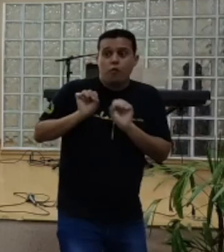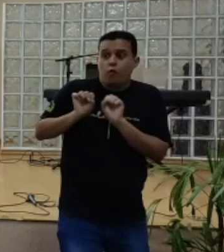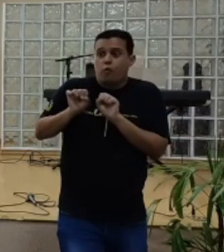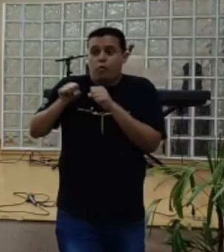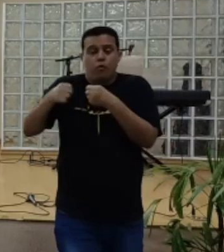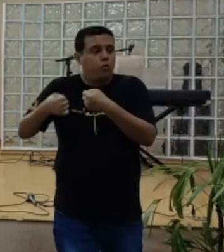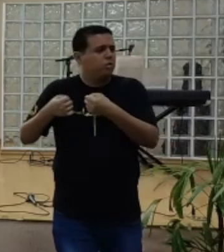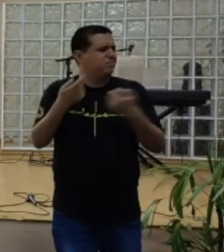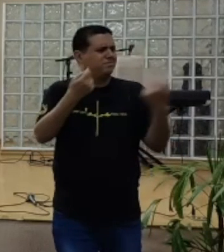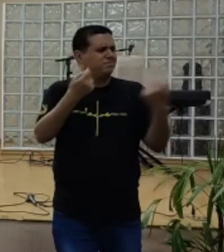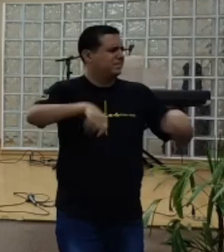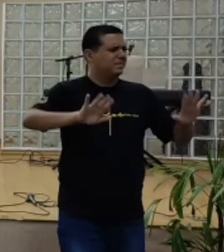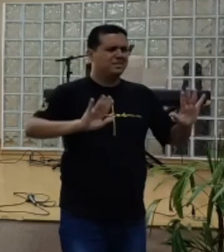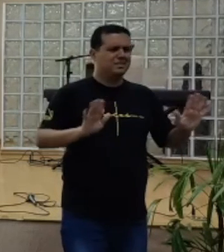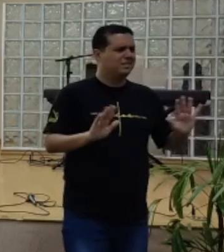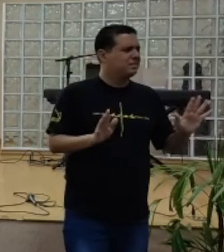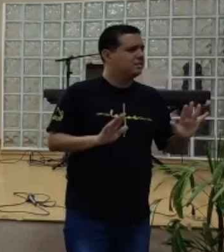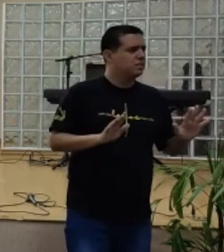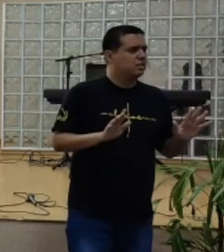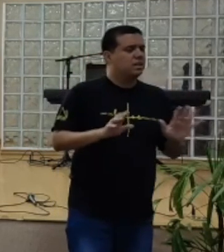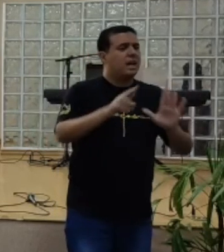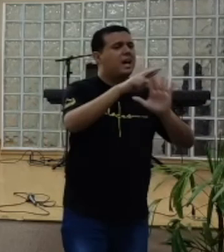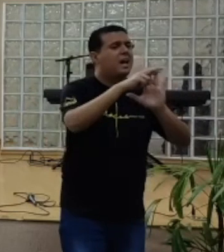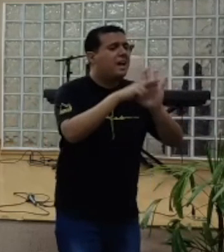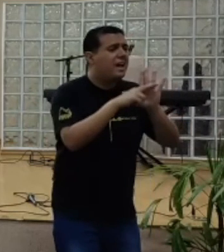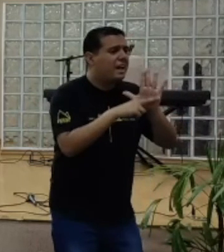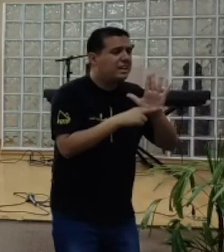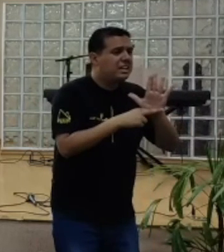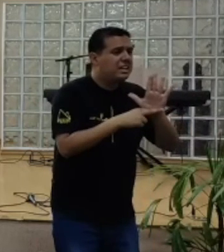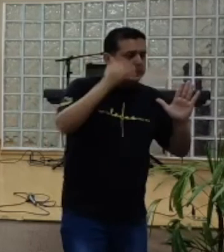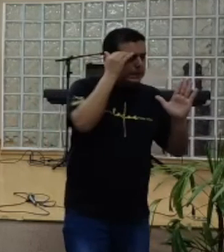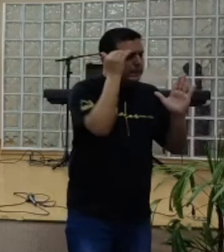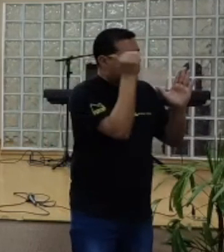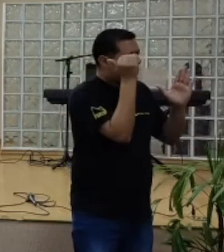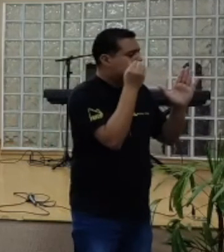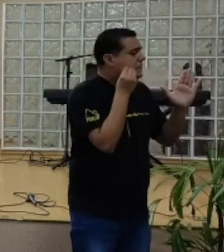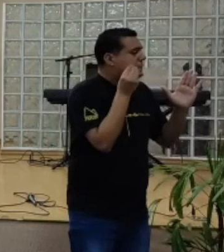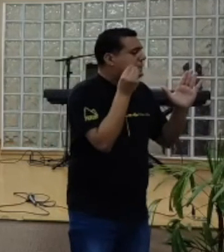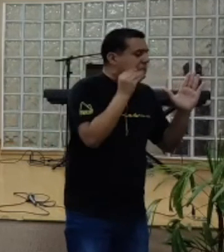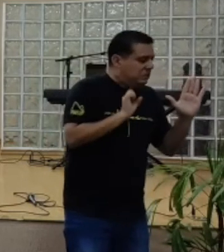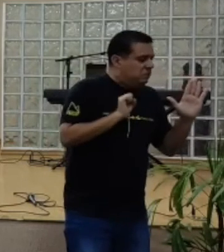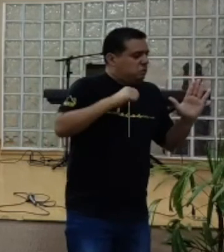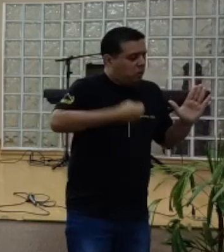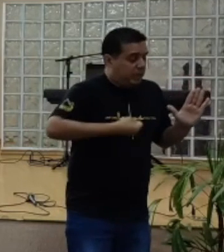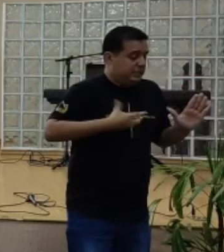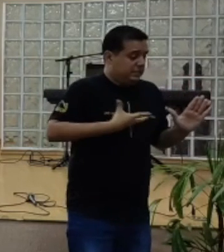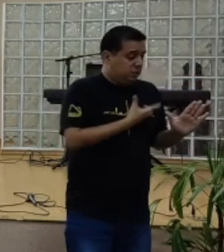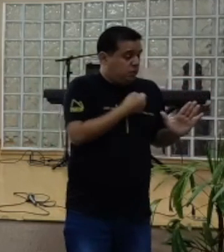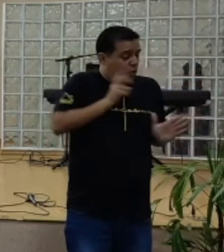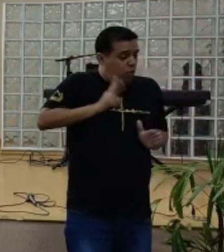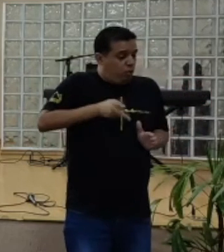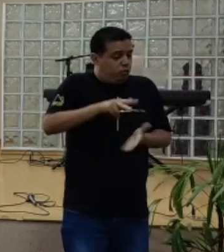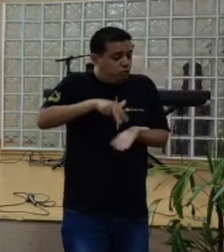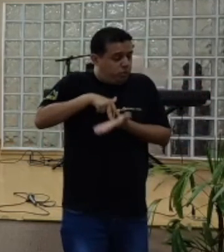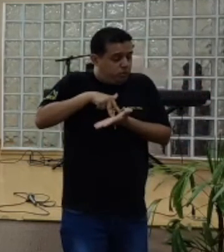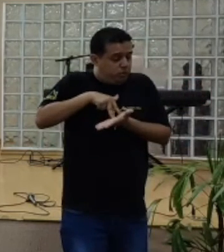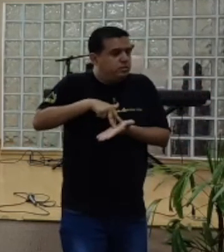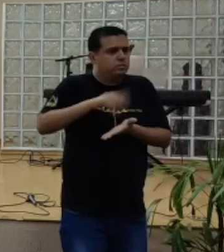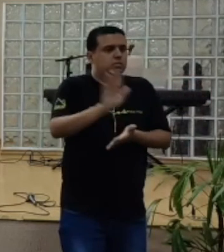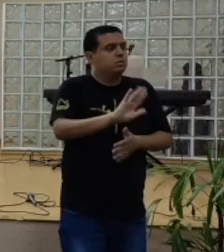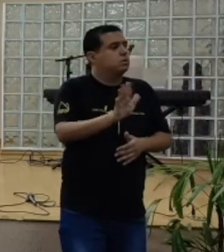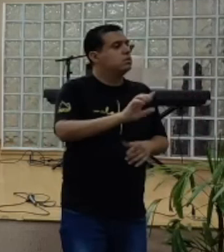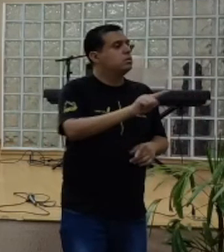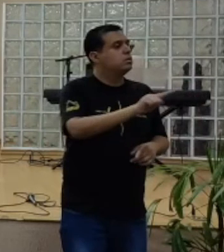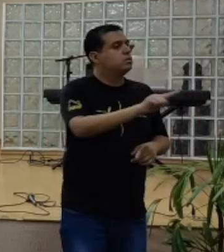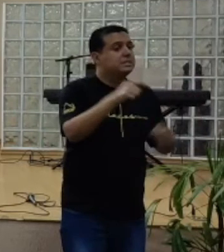regras que talvez ele mesmo tenha criado, mas é simplesmente crer que Cristo Jesus morreu de forma